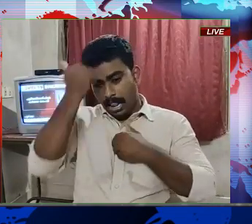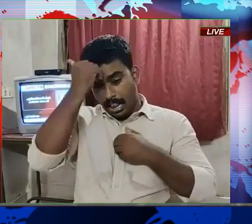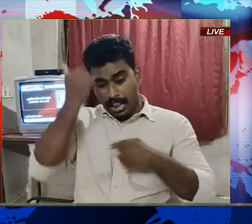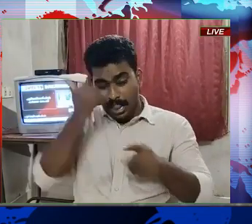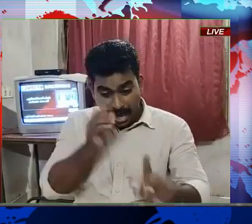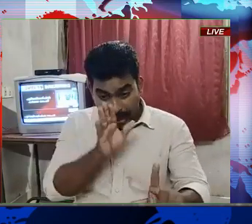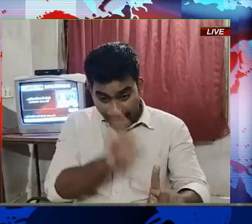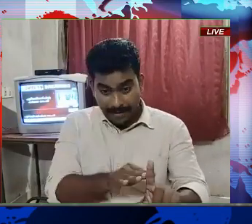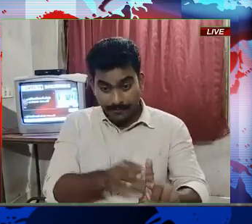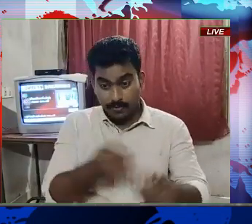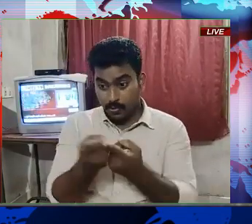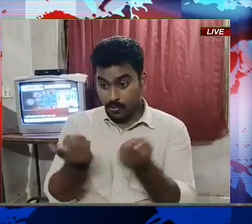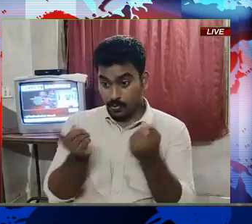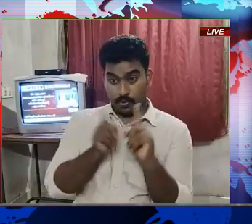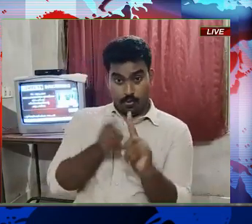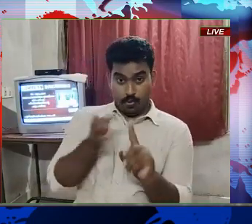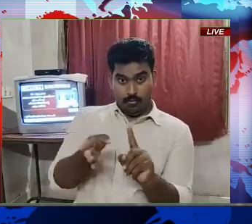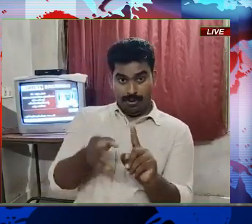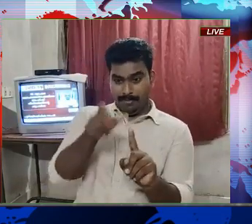മൃതദേഹം